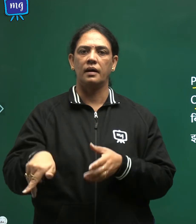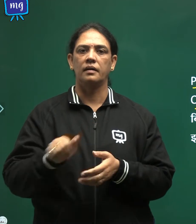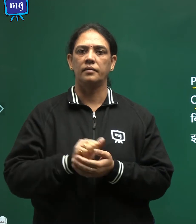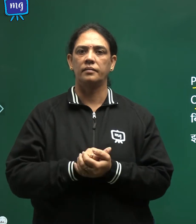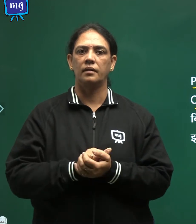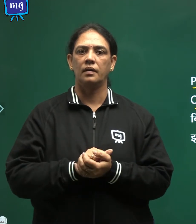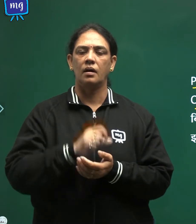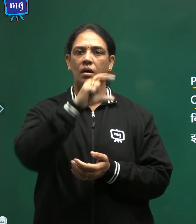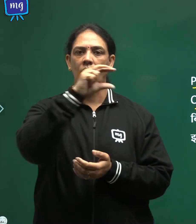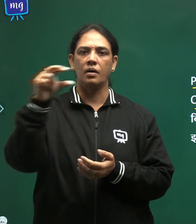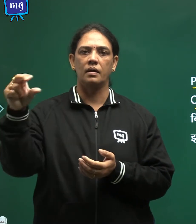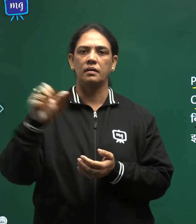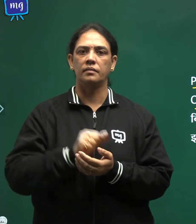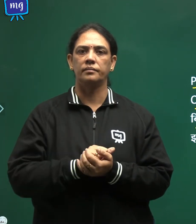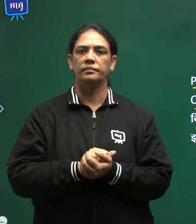तथा